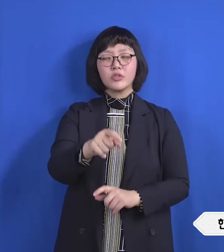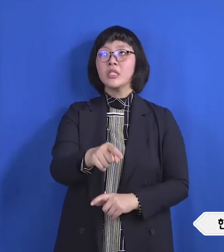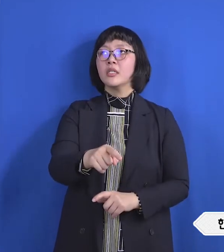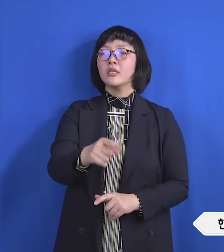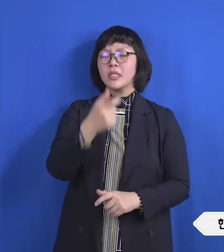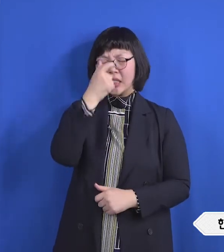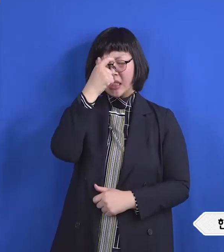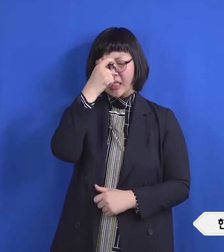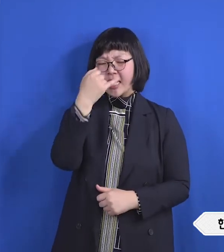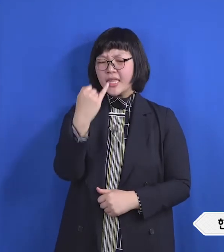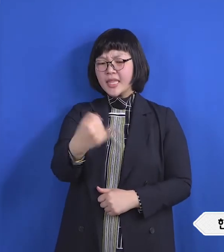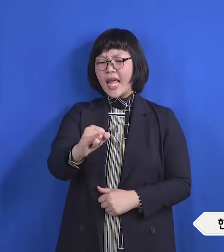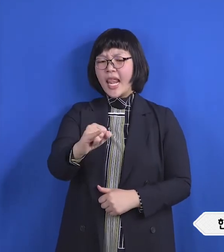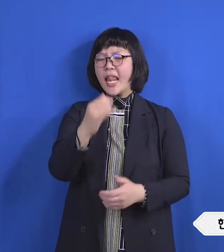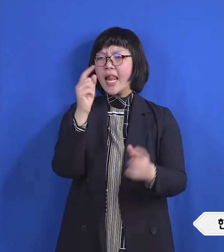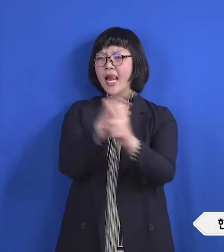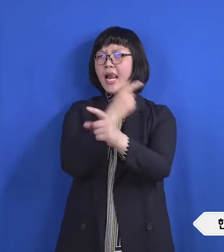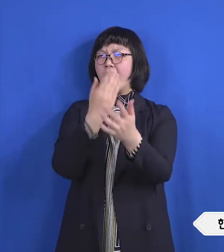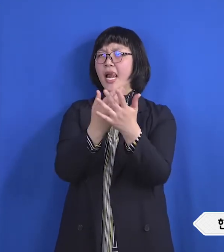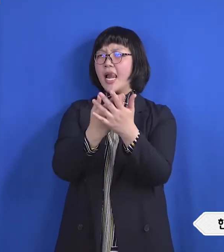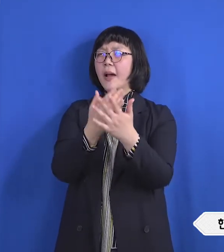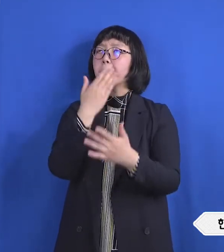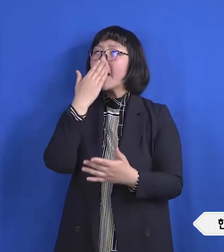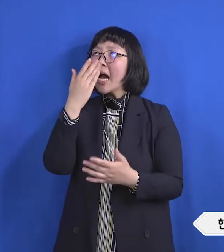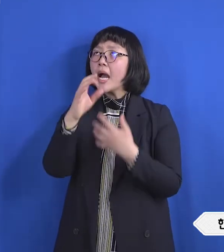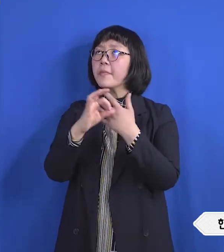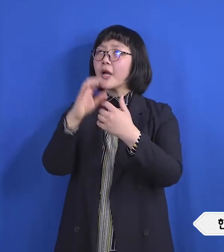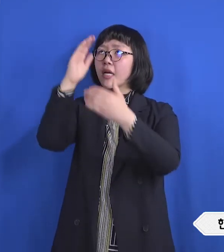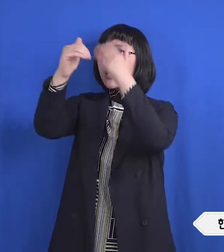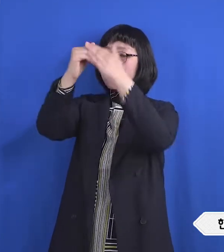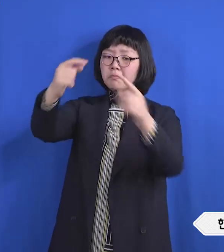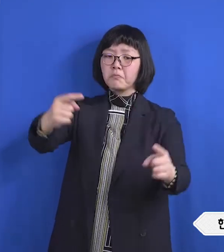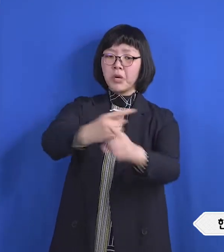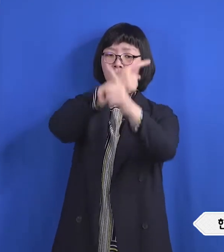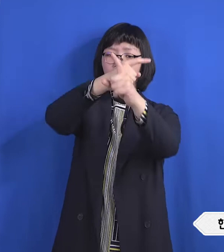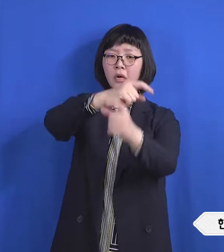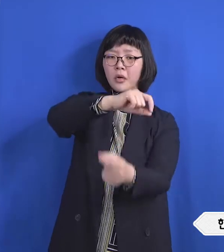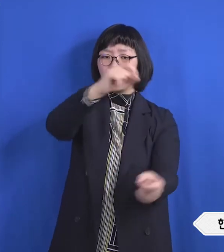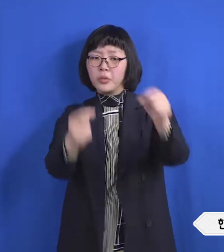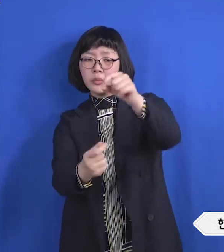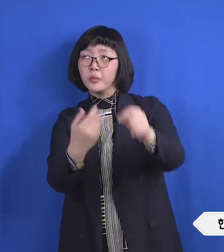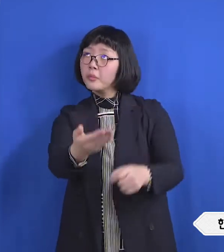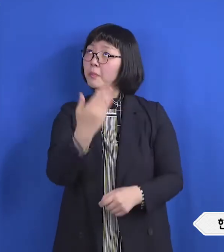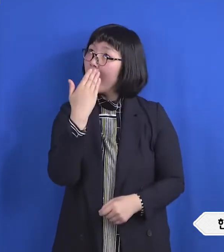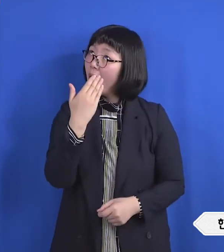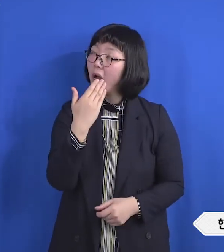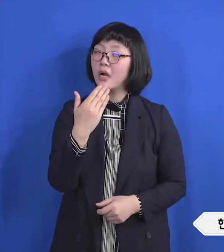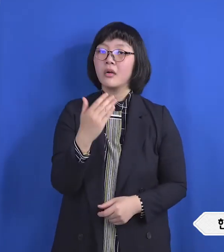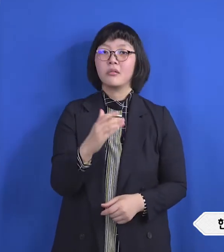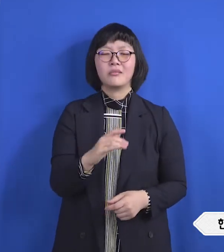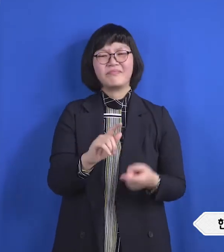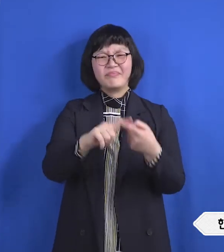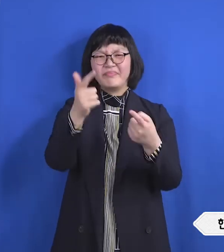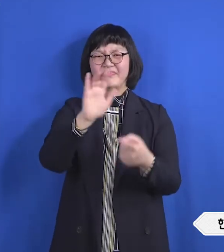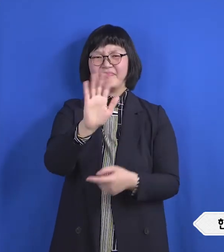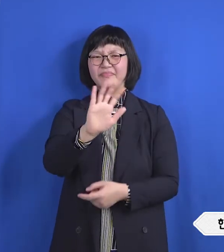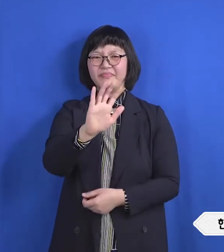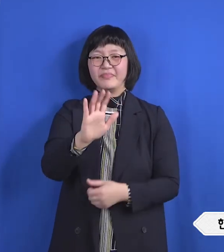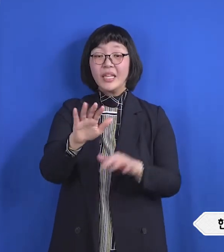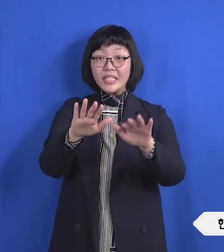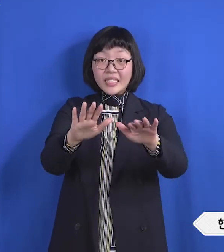착 그렇게 바뀌어야 되지 않습니까? 그런 질문을 하는 사람도 있습니다. 그건 아닙니다. 지금